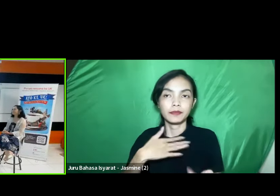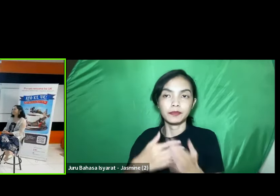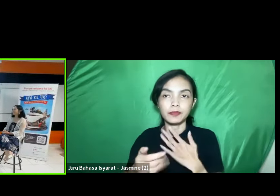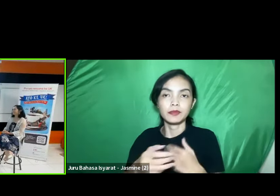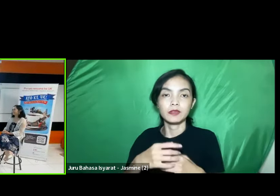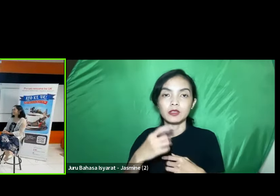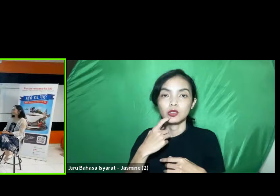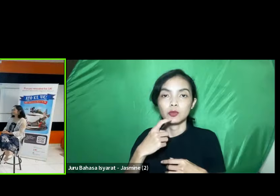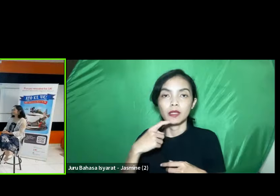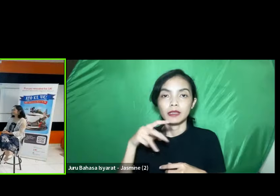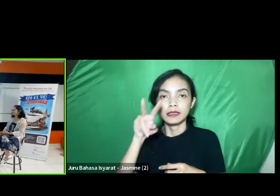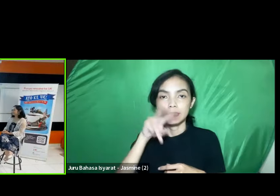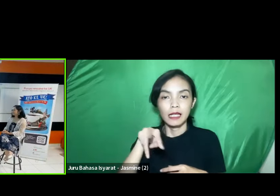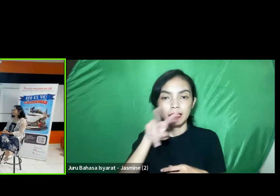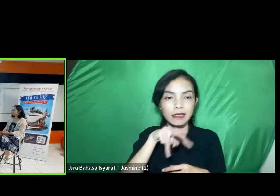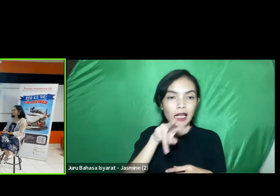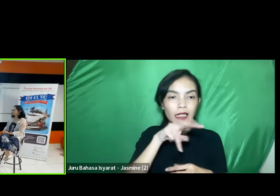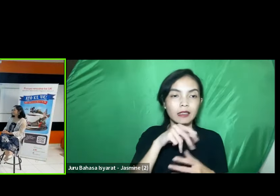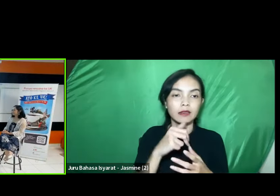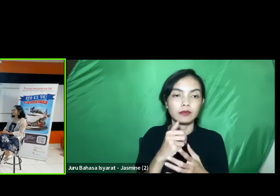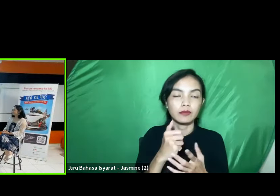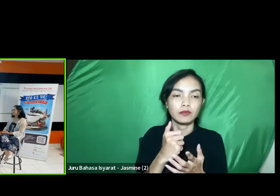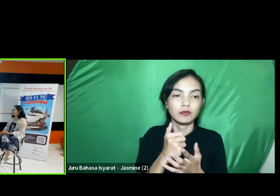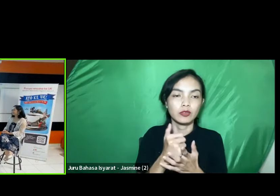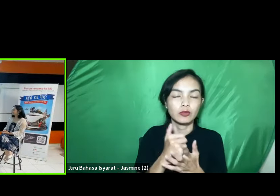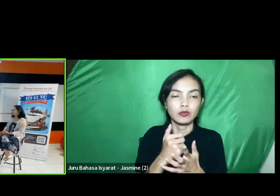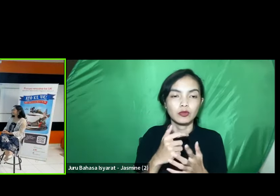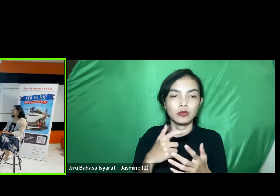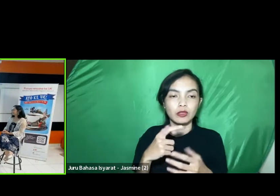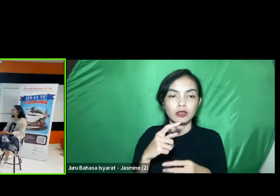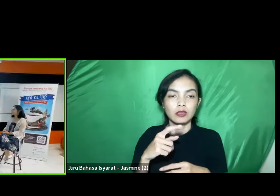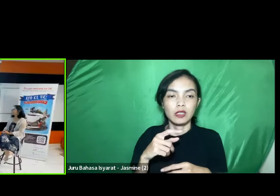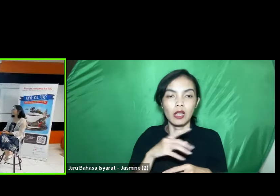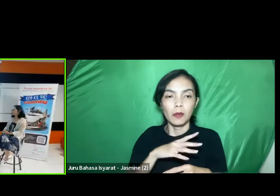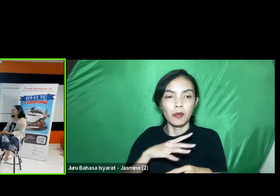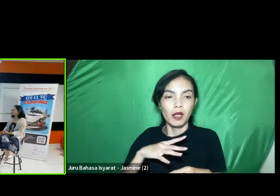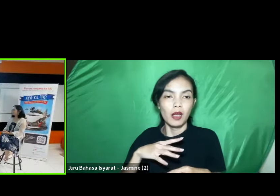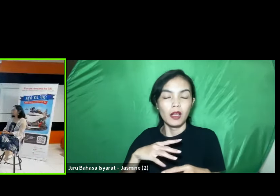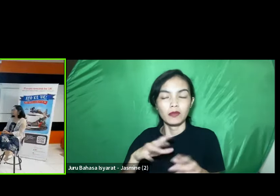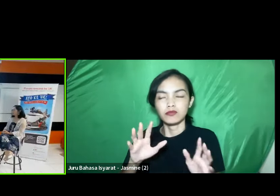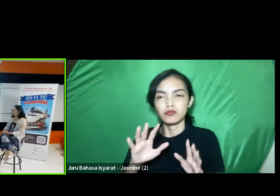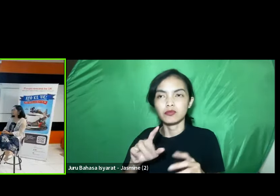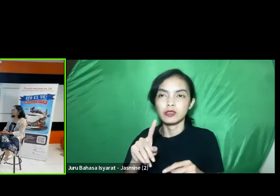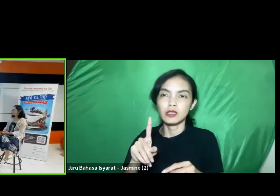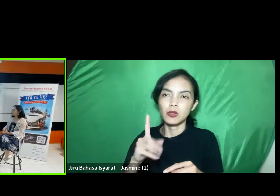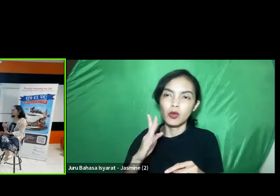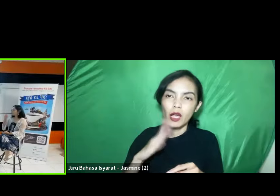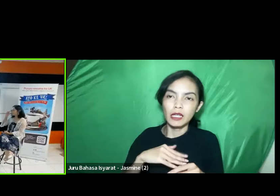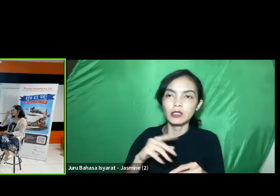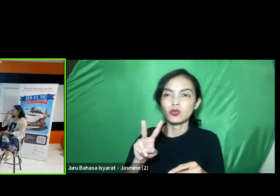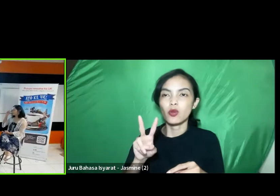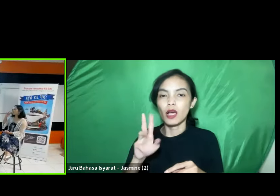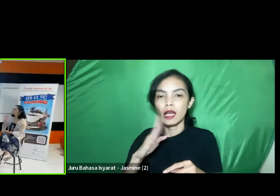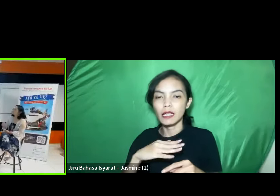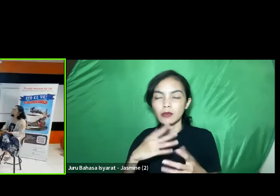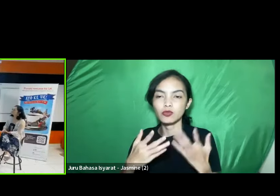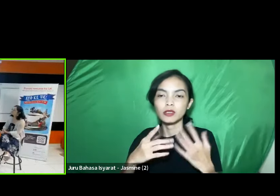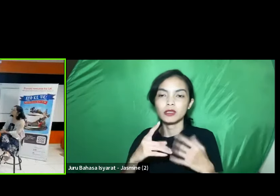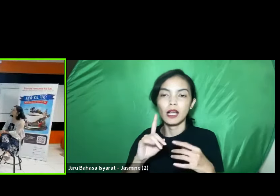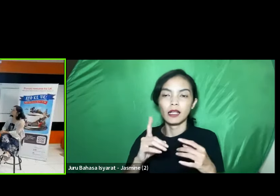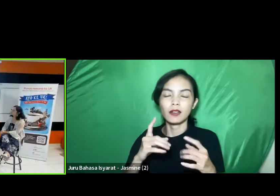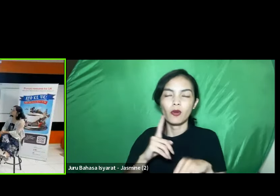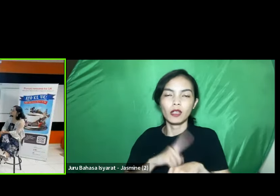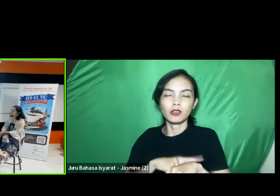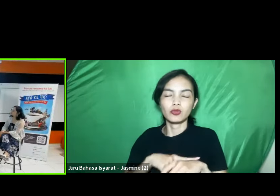ya ya Enggak usah lama-lama enggak berbulan-bulan ya sehari dua hari jadi ada State of meditation-nya lah gitu ya saya itu